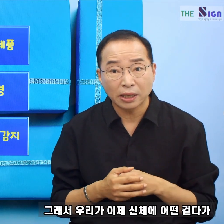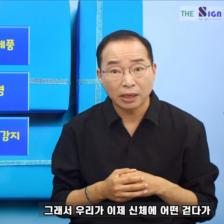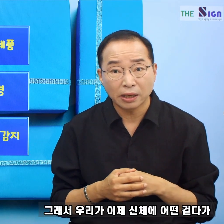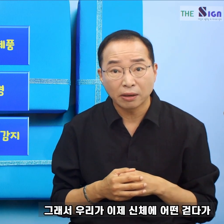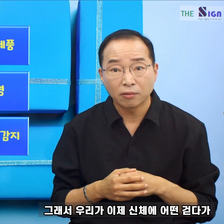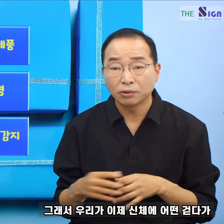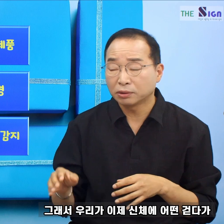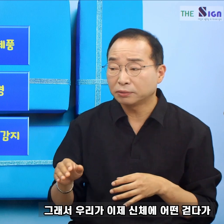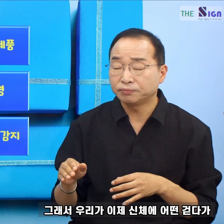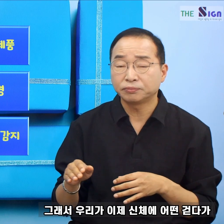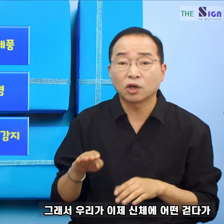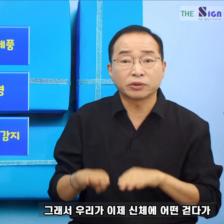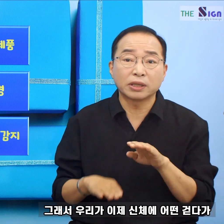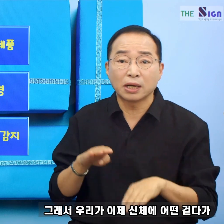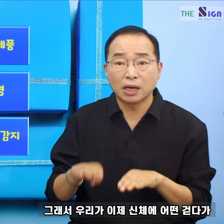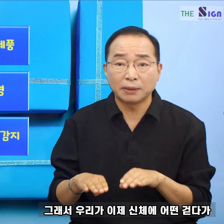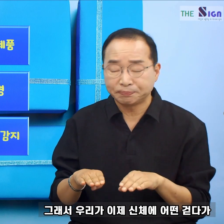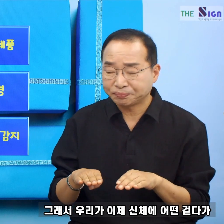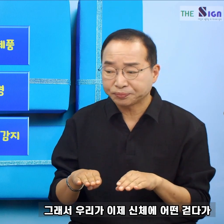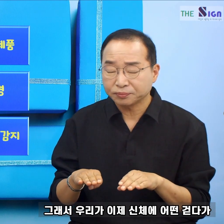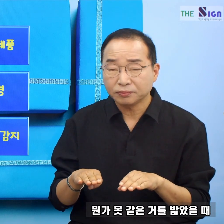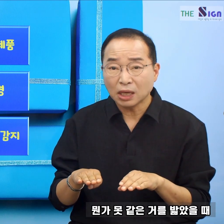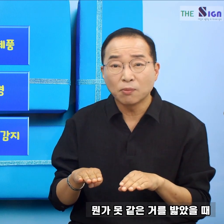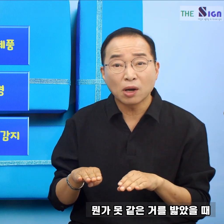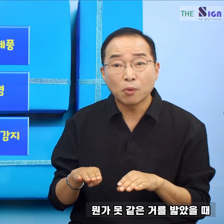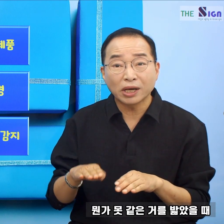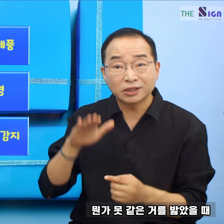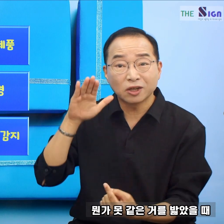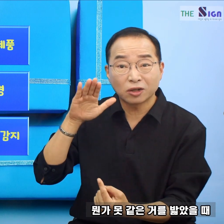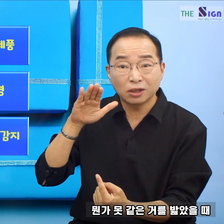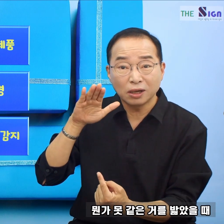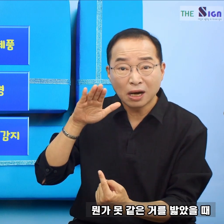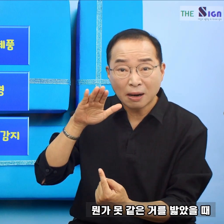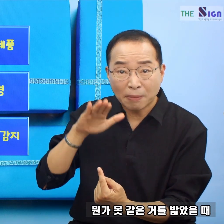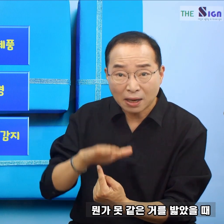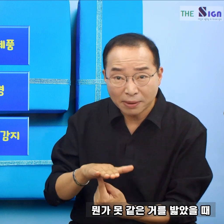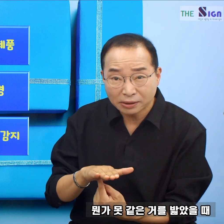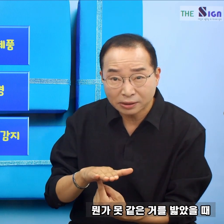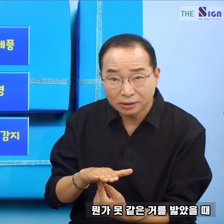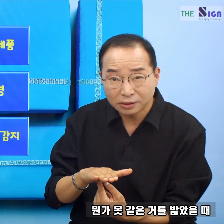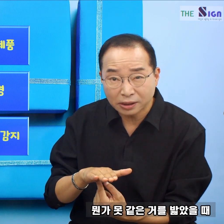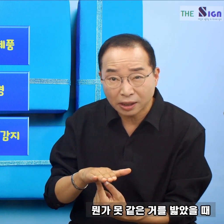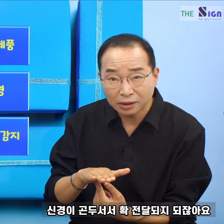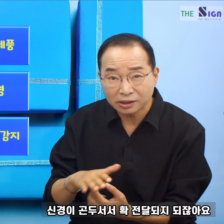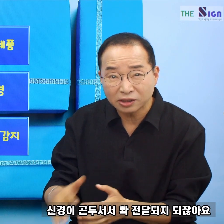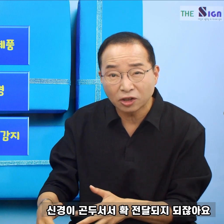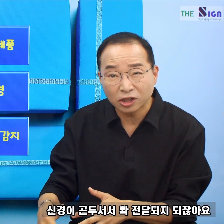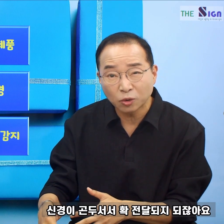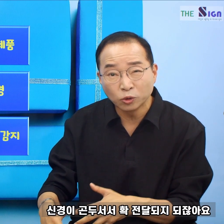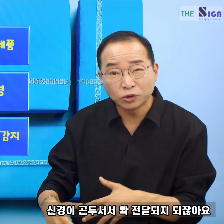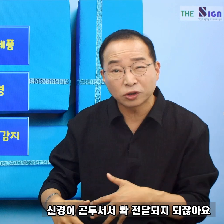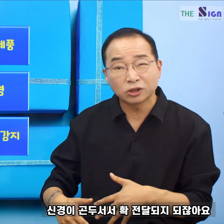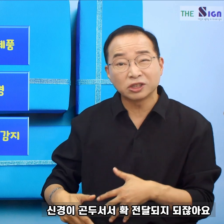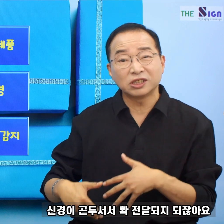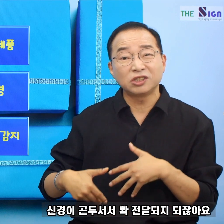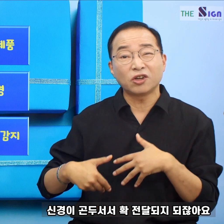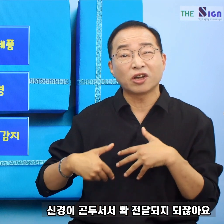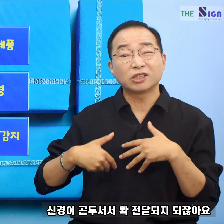신체에 어떤 걷다가 뭔가 못 같은 거를 밟았을 때 신경이 곤두서서 신경이 여기까지